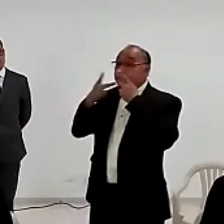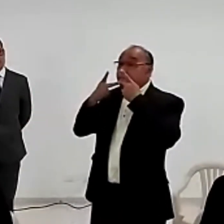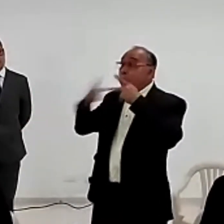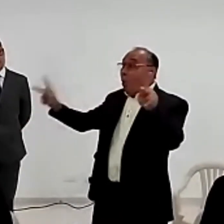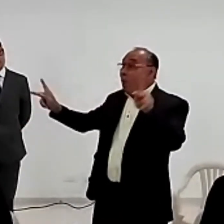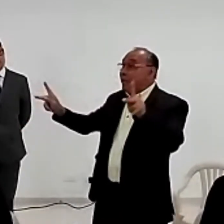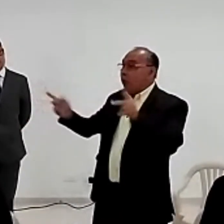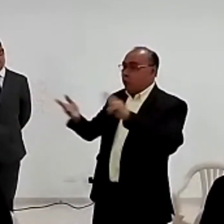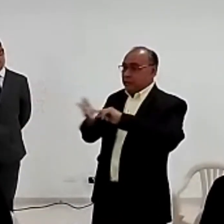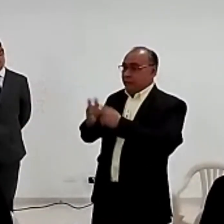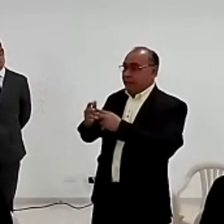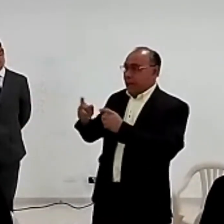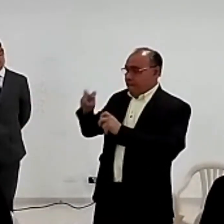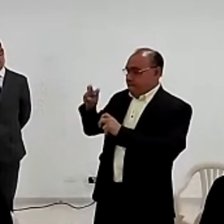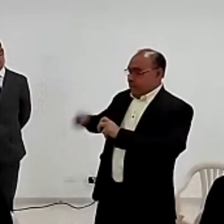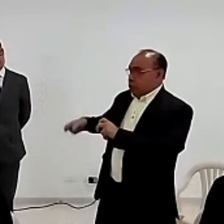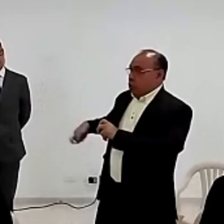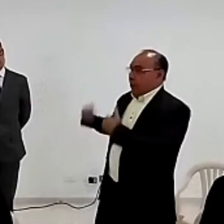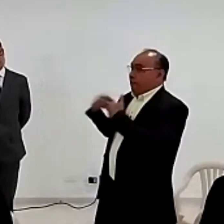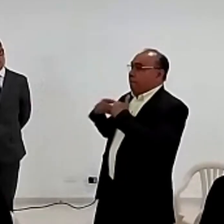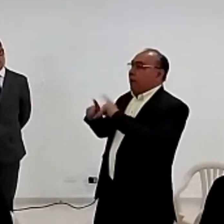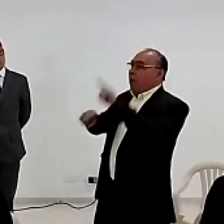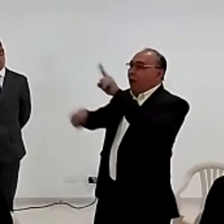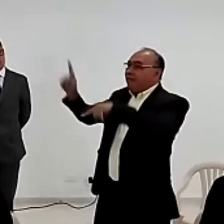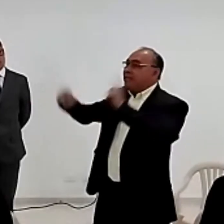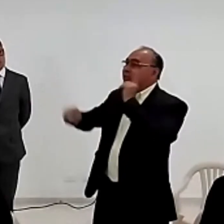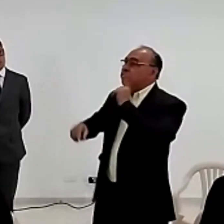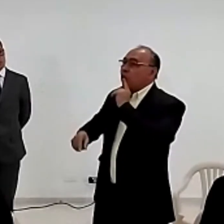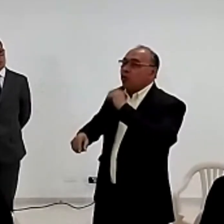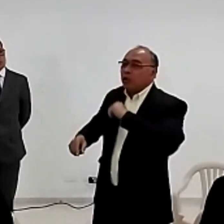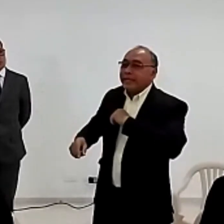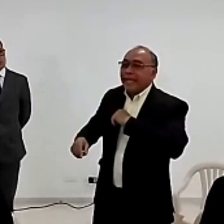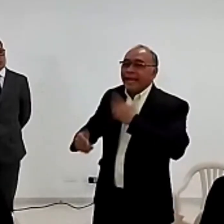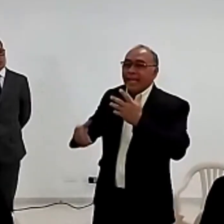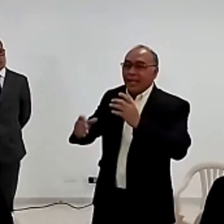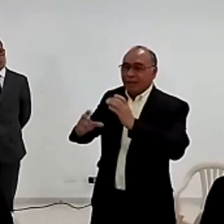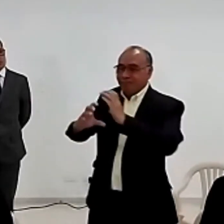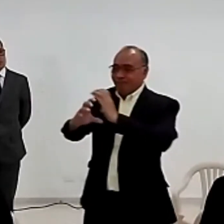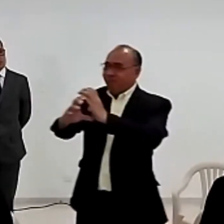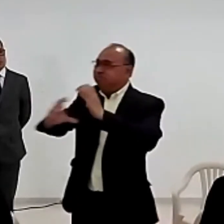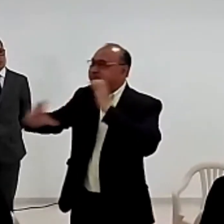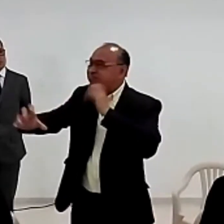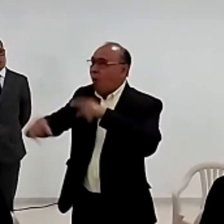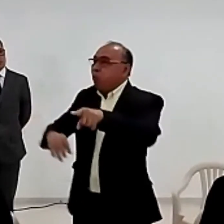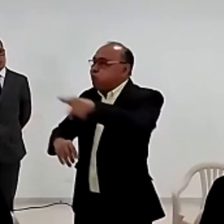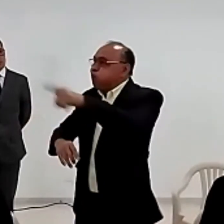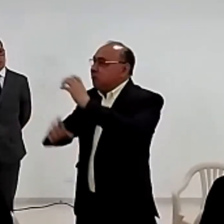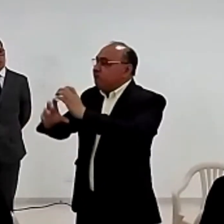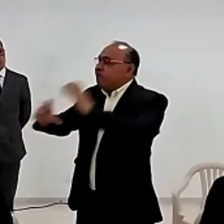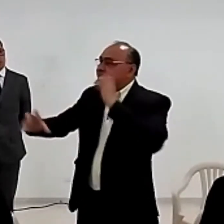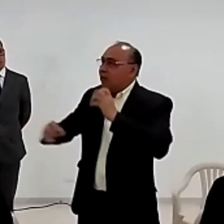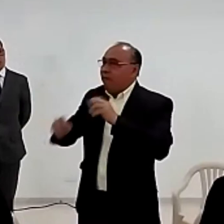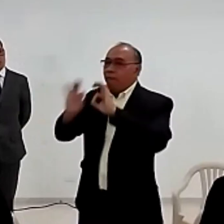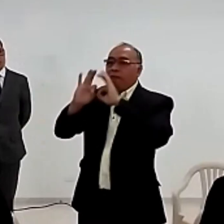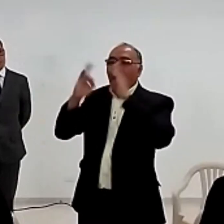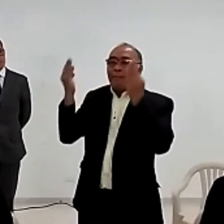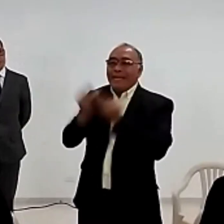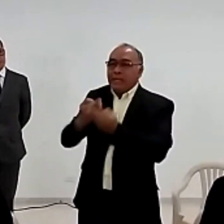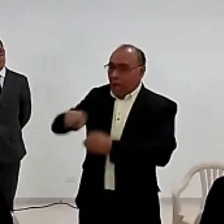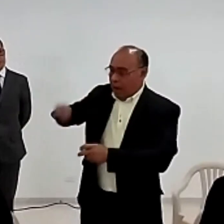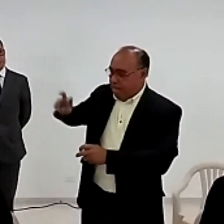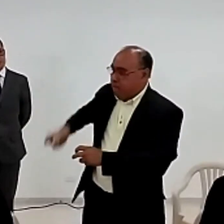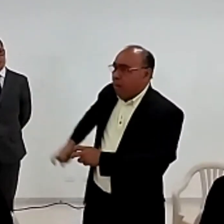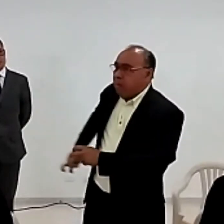de la licencia particular que habla acerca de lo que viene para la anses a público entonces qué sucede para quienes